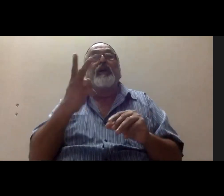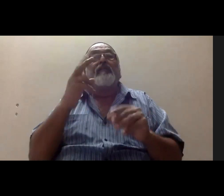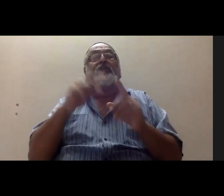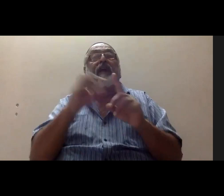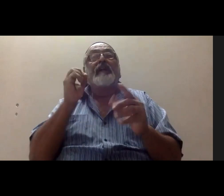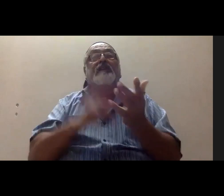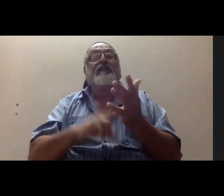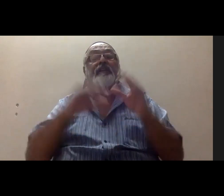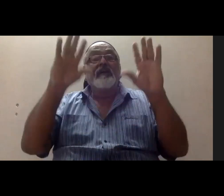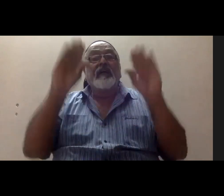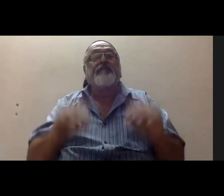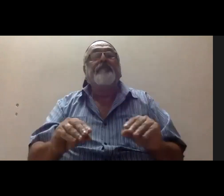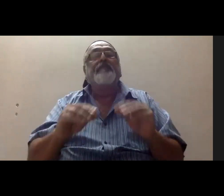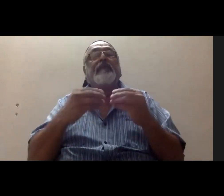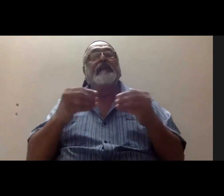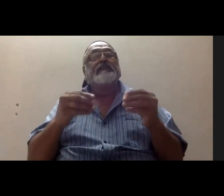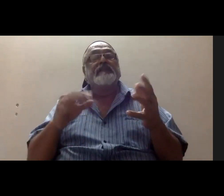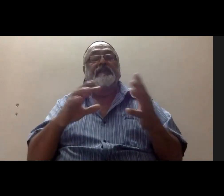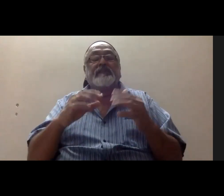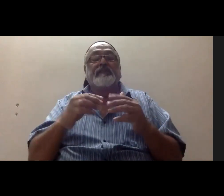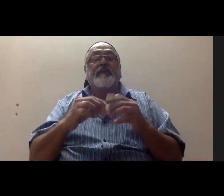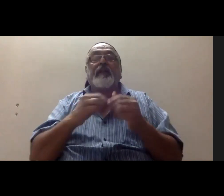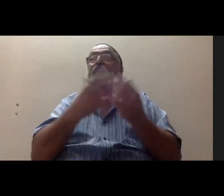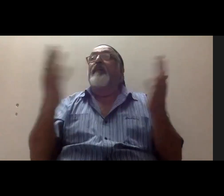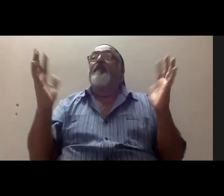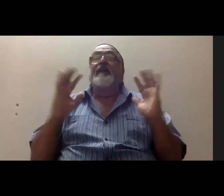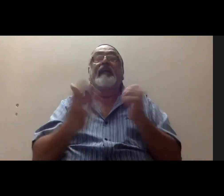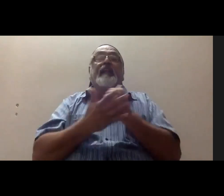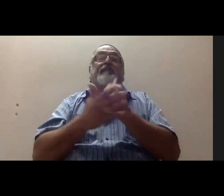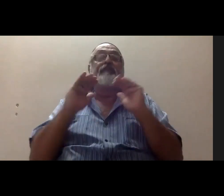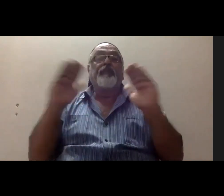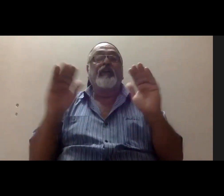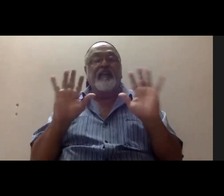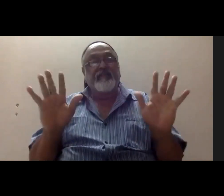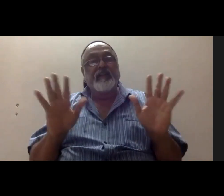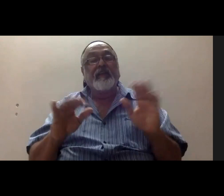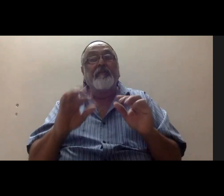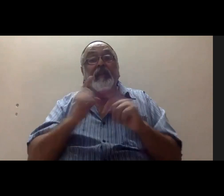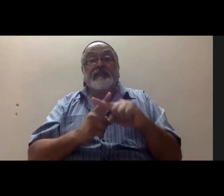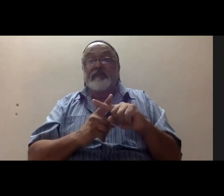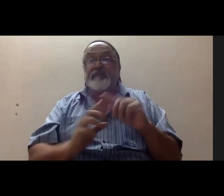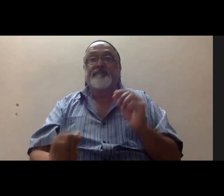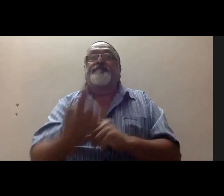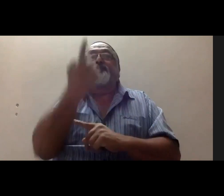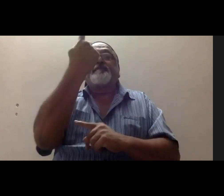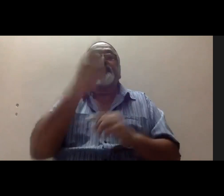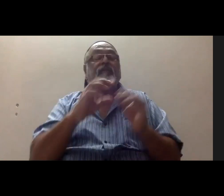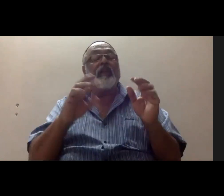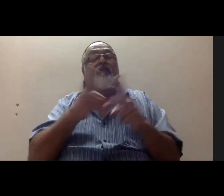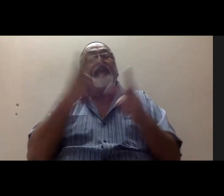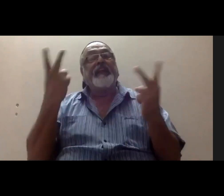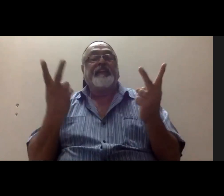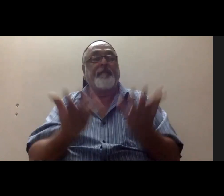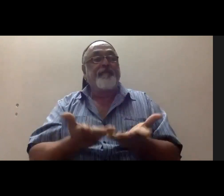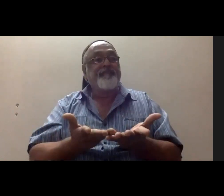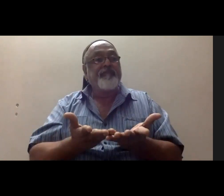हमने रिड्यूस करके हमने एनवायरनमेंट को एक अच्छी सी कंसेप्ट लेके आए हैं। इसमें हमें